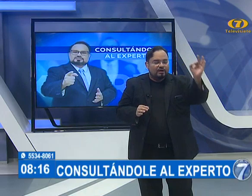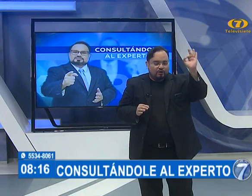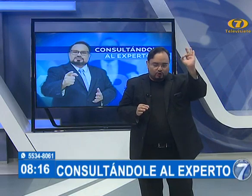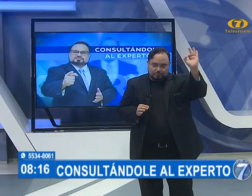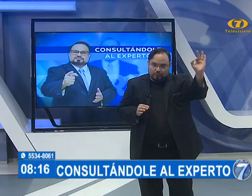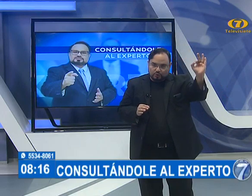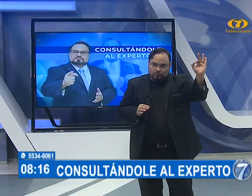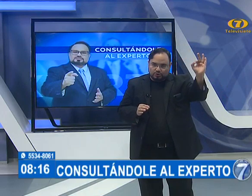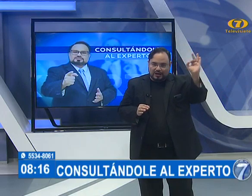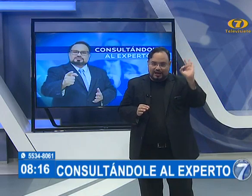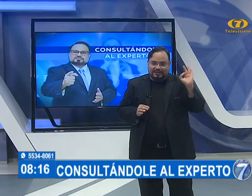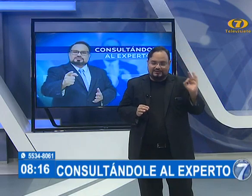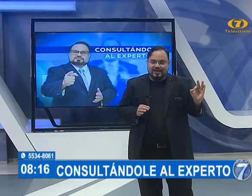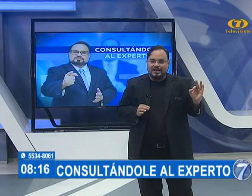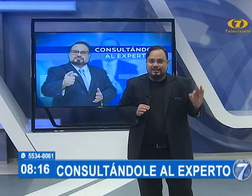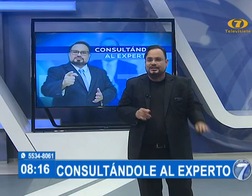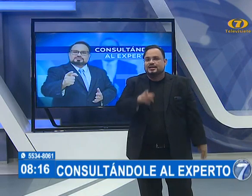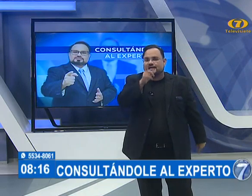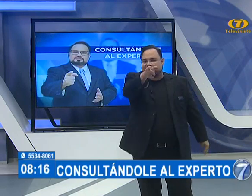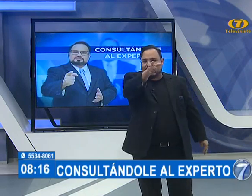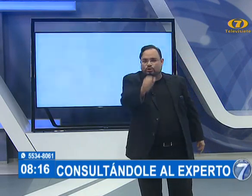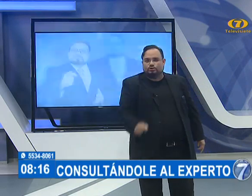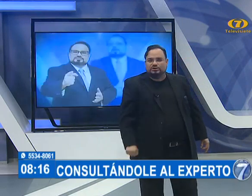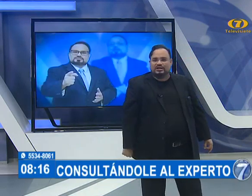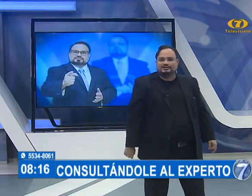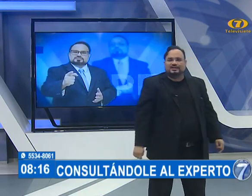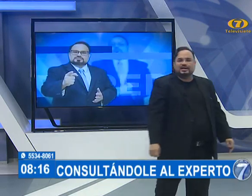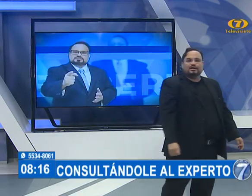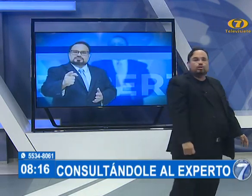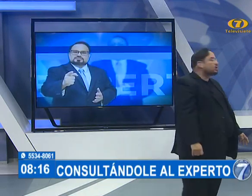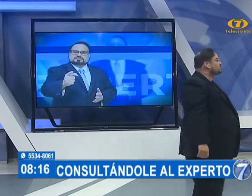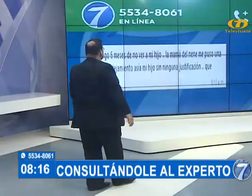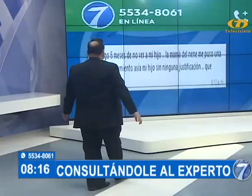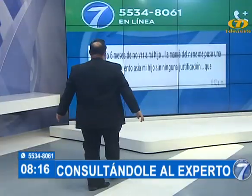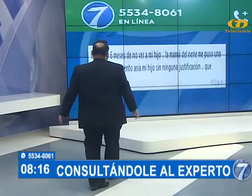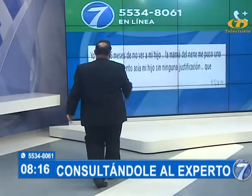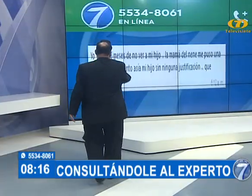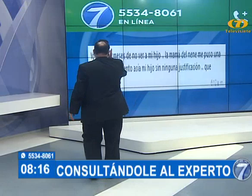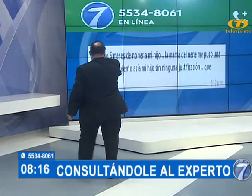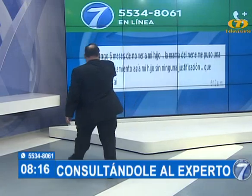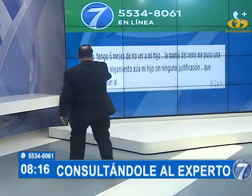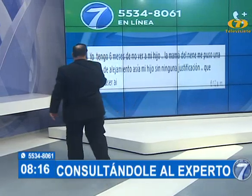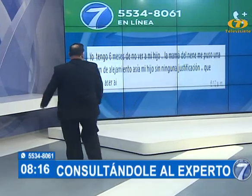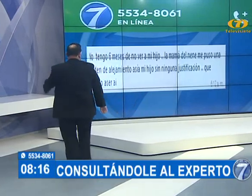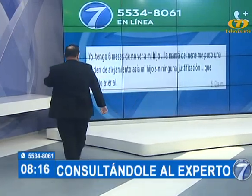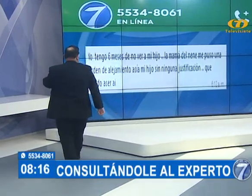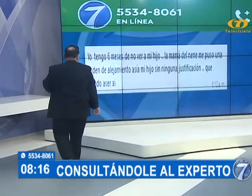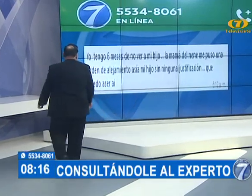poner los puntos a las IES y hacer lo que ustedes quieren con esos terrenos.